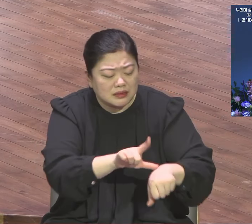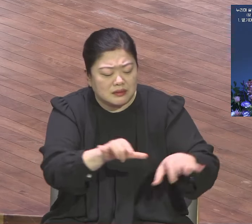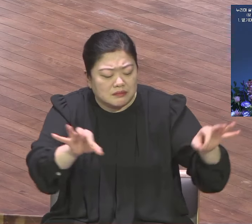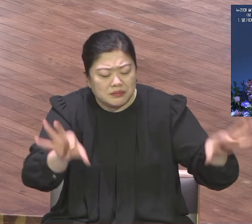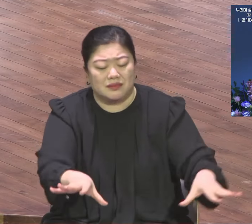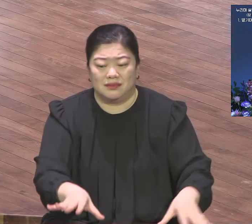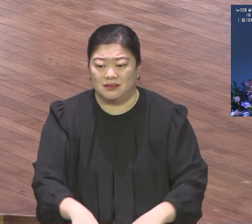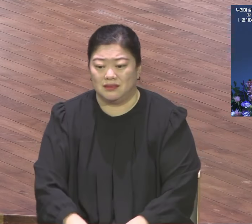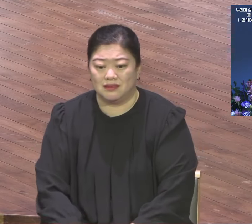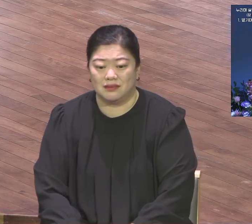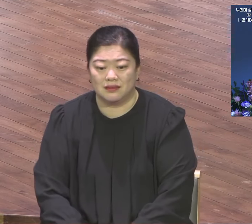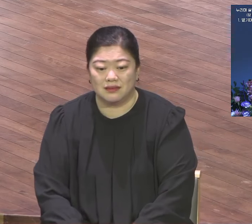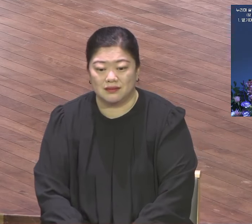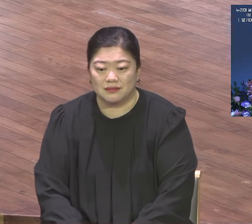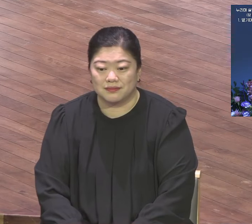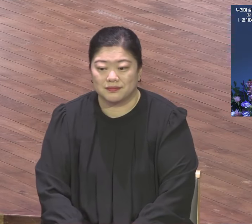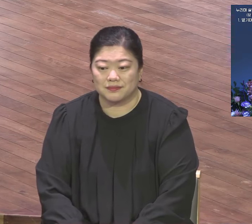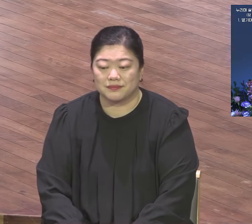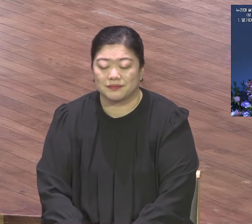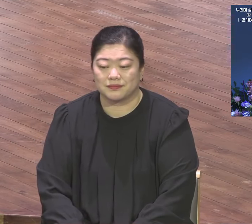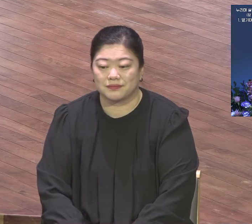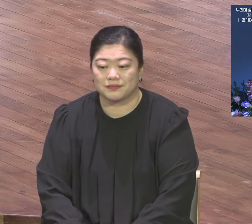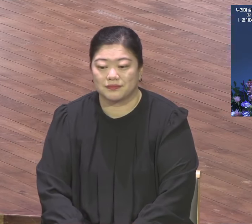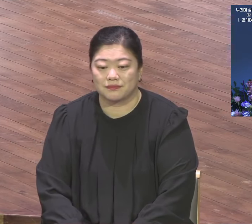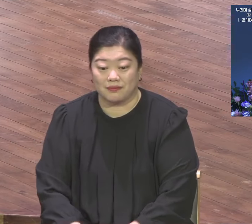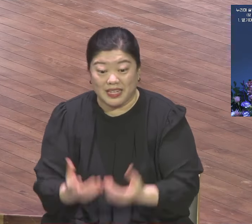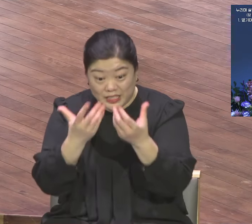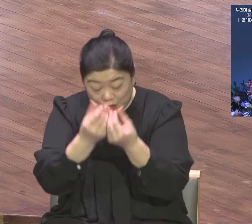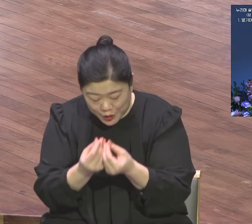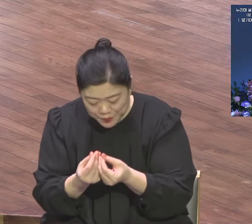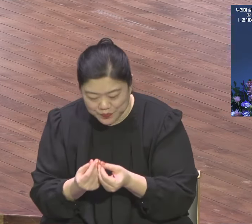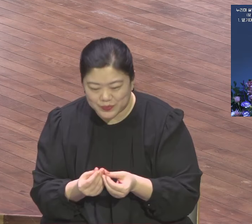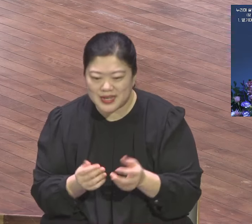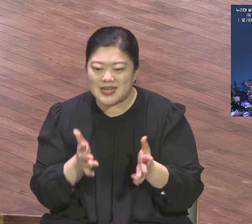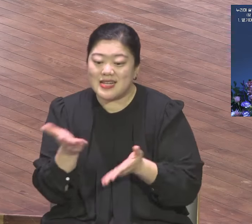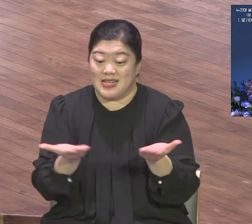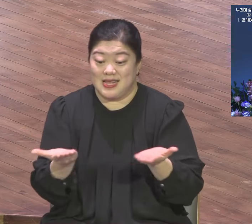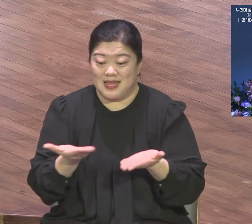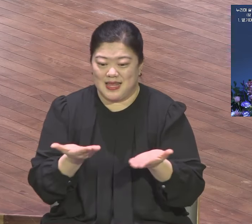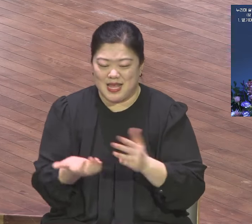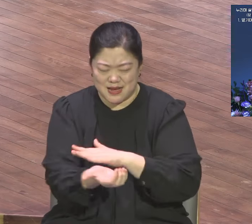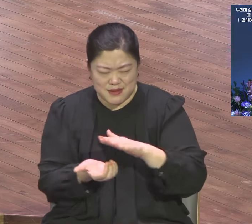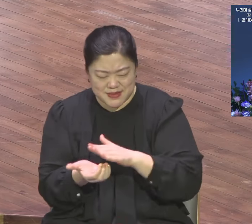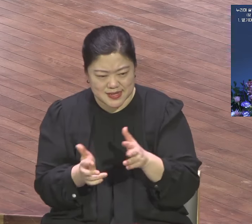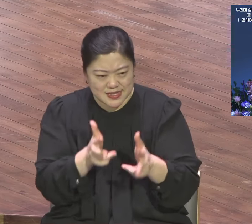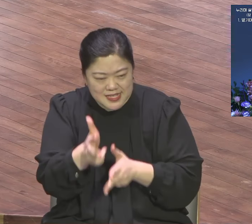어떤 사람이 말이야 완벽하게 사업 계획을 그렇게 세워놓고 일을 추진하고